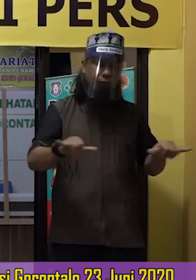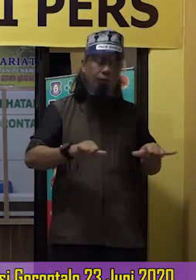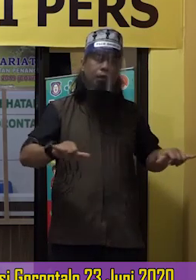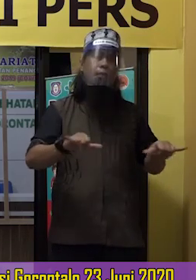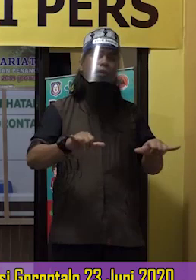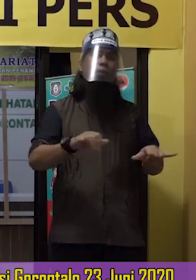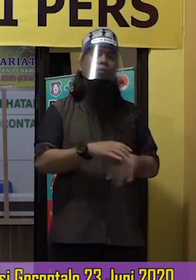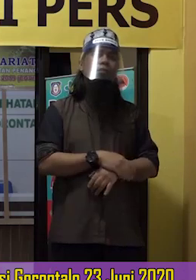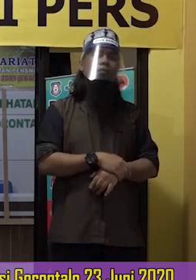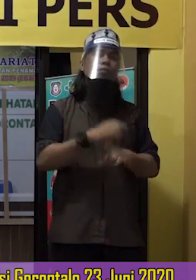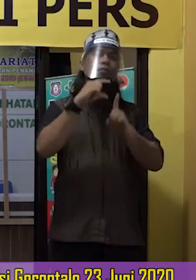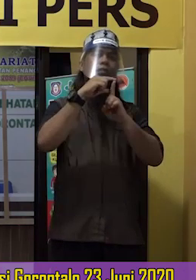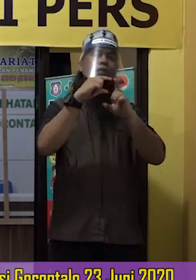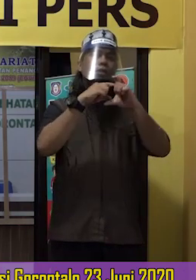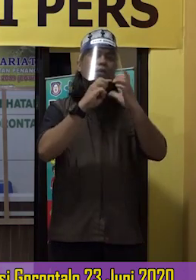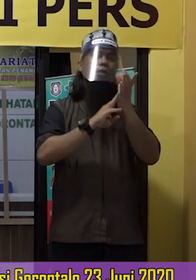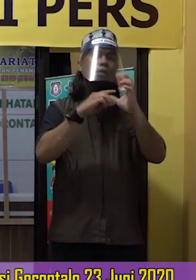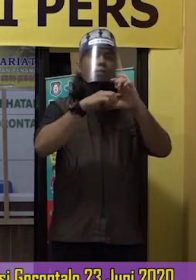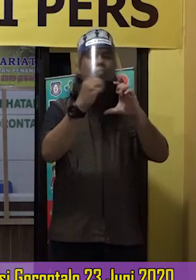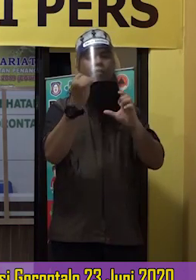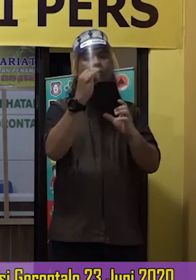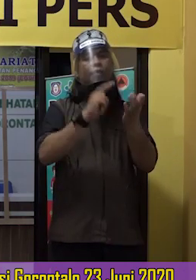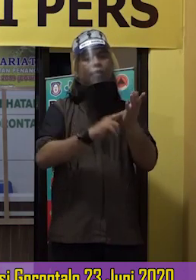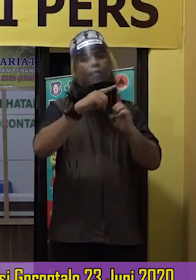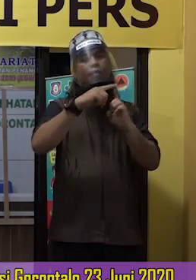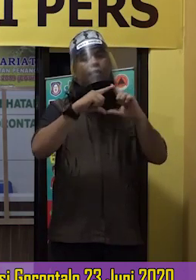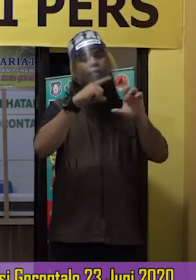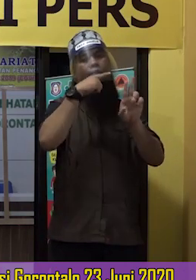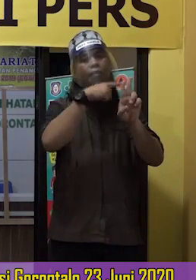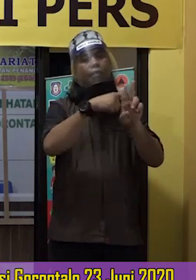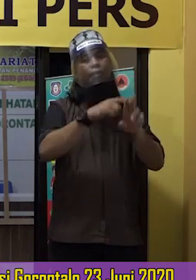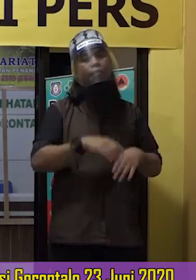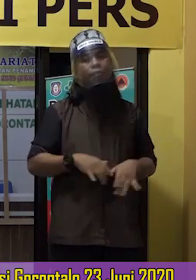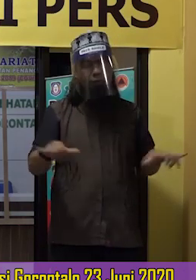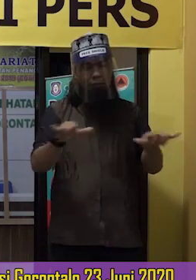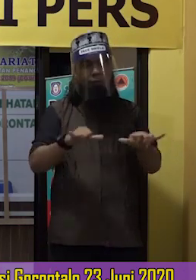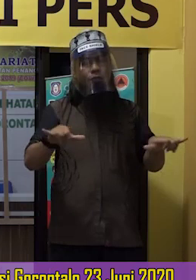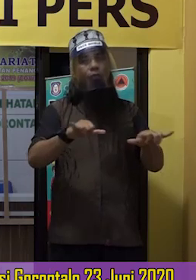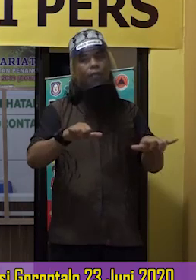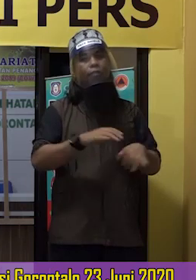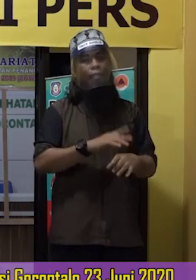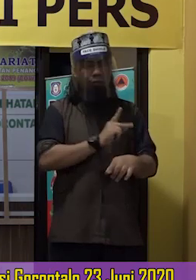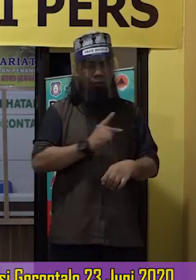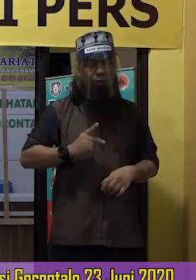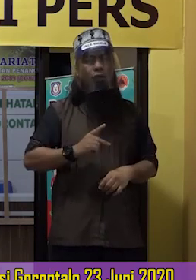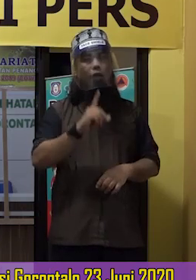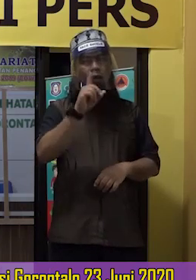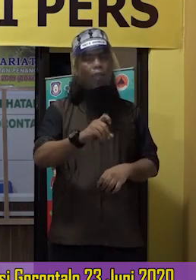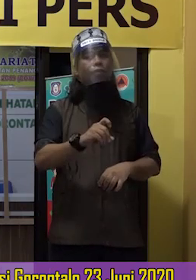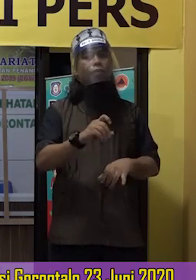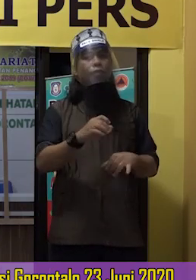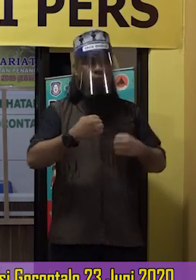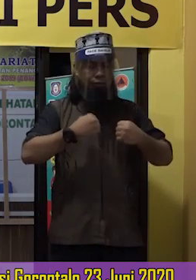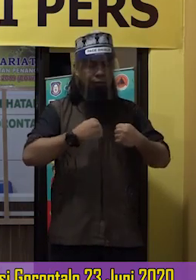desa dan kecamatan, bersama dengan masyarakat sekitar, dan juga akan didukung oleh organisasi